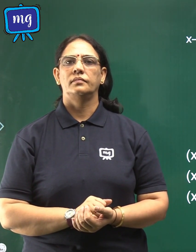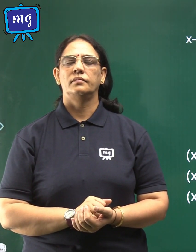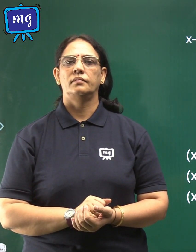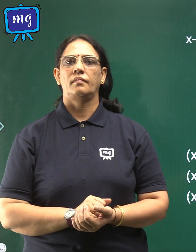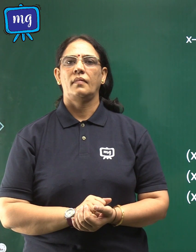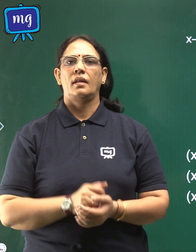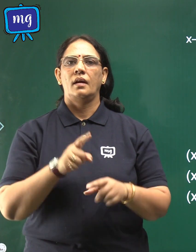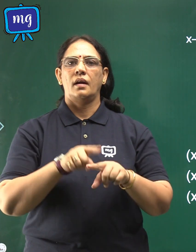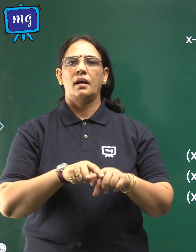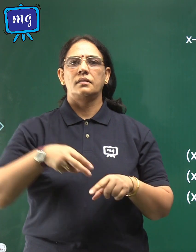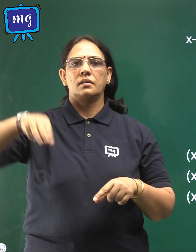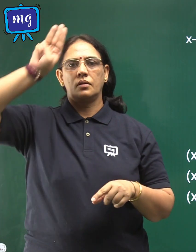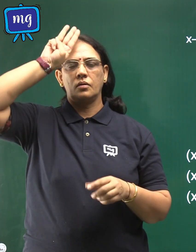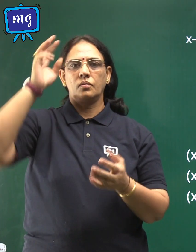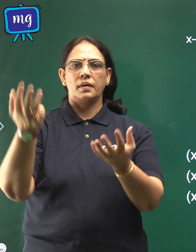एक्स क्यूब लेंगे,